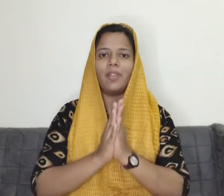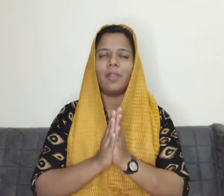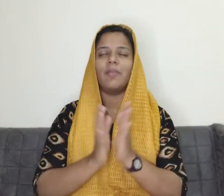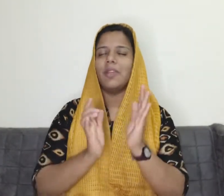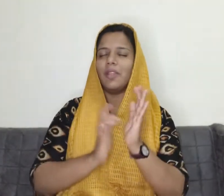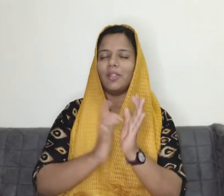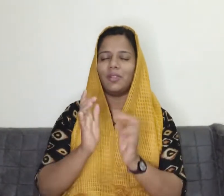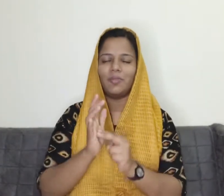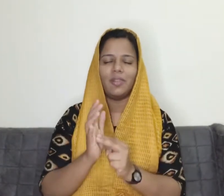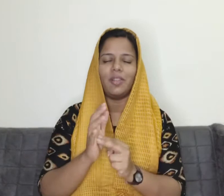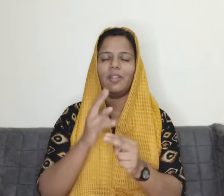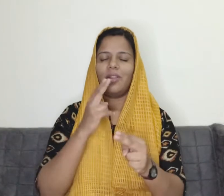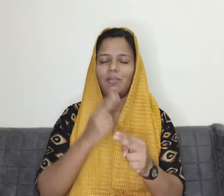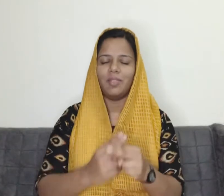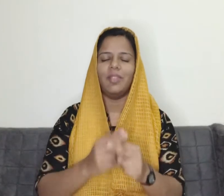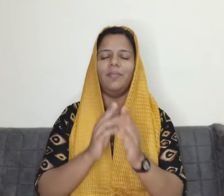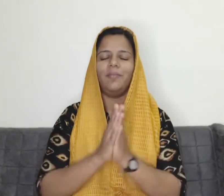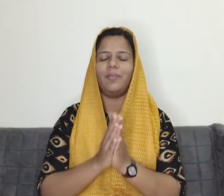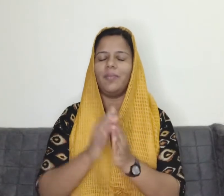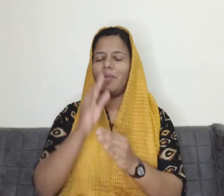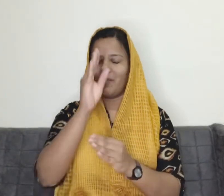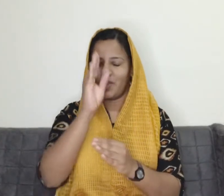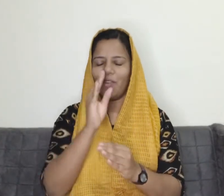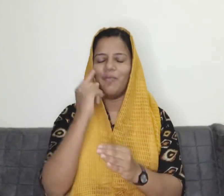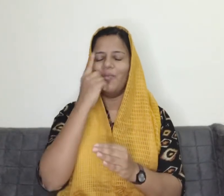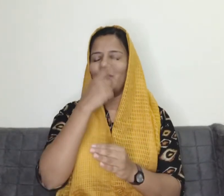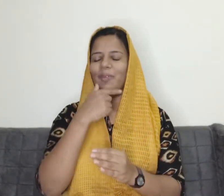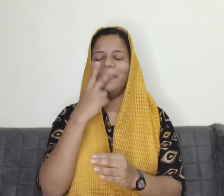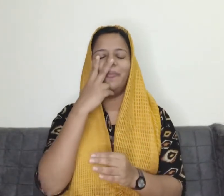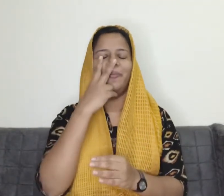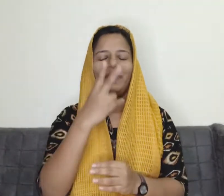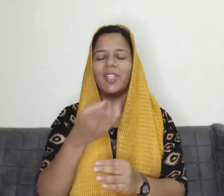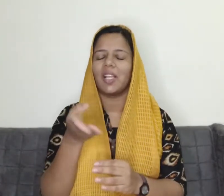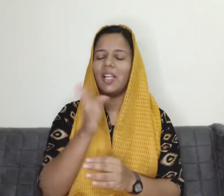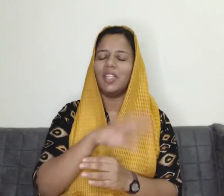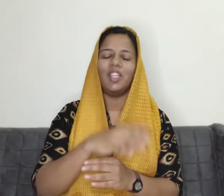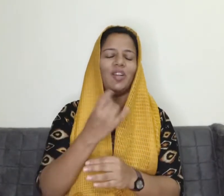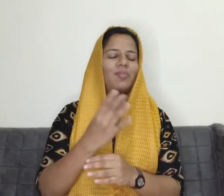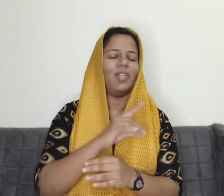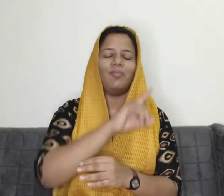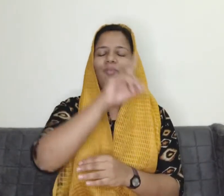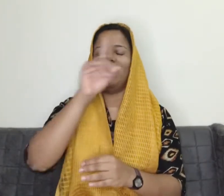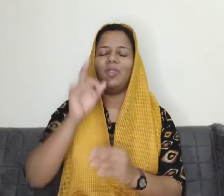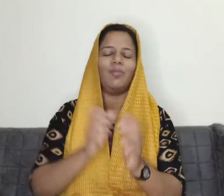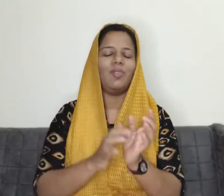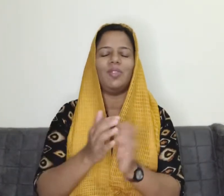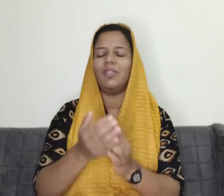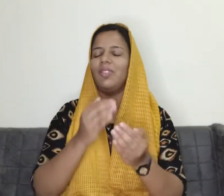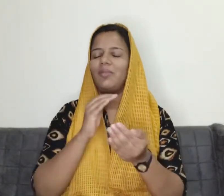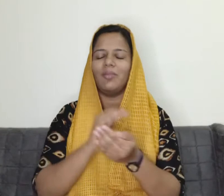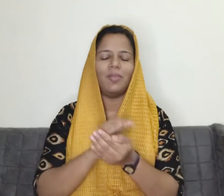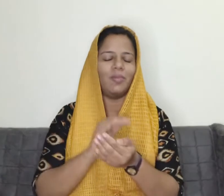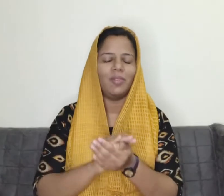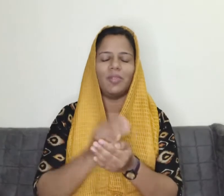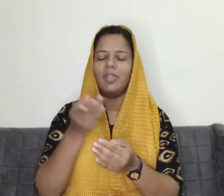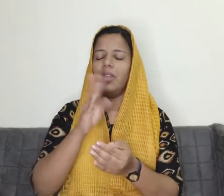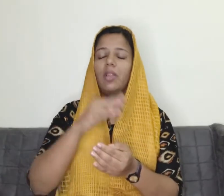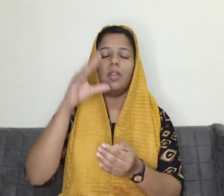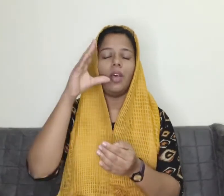പ്രാർത്ഥിക്കാം. കർത്താവെ, ഞങ്ങൾ യേശു ക്രിസ്തുവിൻ്റെ നാമത്തിൽ പിതാവിൻ്റെ പൊന്മുഖത്തേക്ക് നോക്കുക. കഴിഞ്ഞ പകൽക്കാലം മുഴുവൻ ഞങ്ങളെ കാത്തുപരിപാലിച്ച കൃപകൾക്ക് സ്തോത്രം. രാത്രി ഞങ്ങൾക്ക്